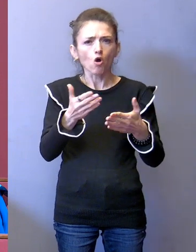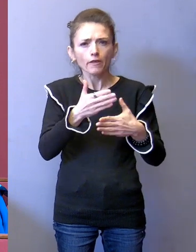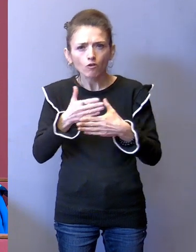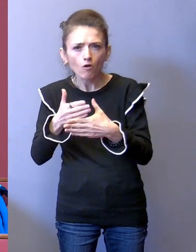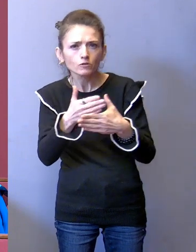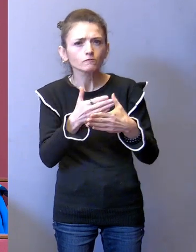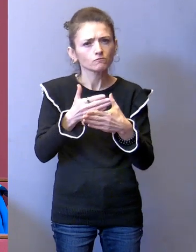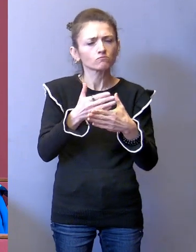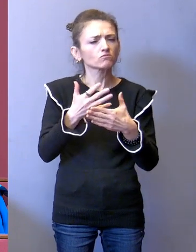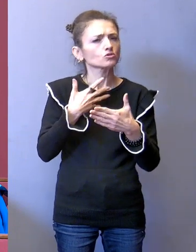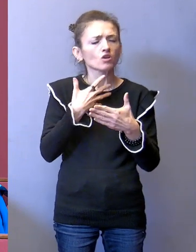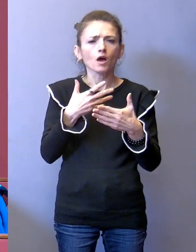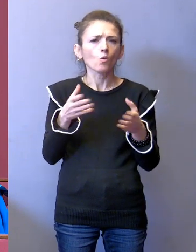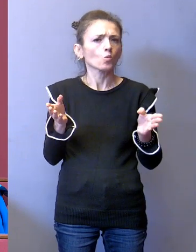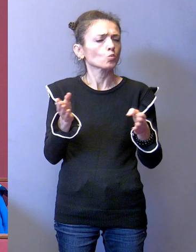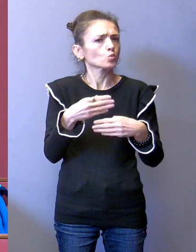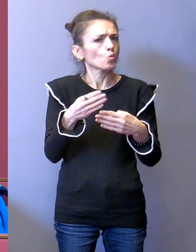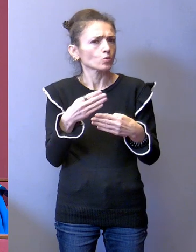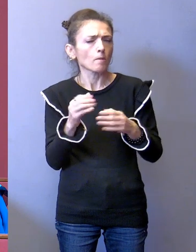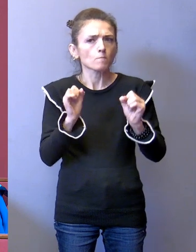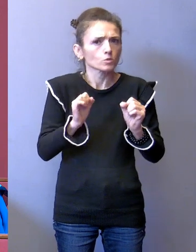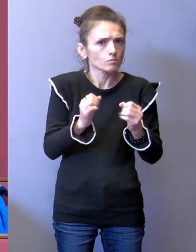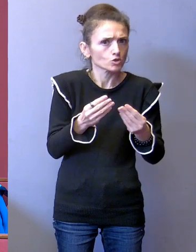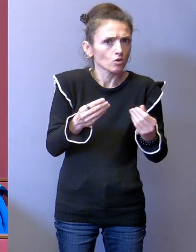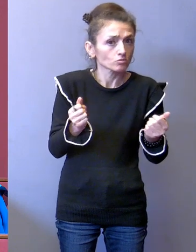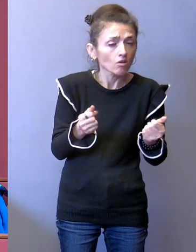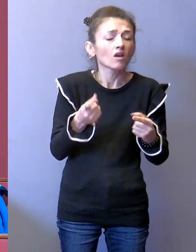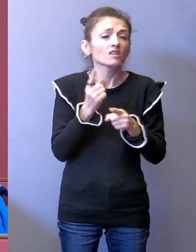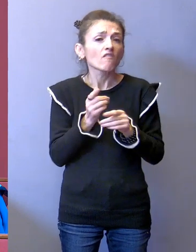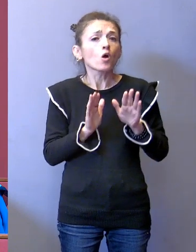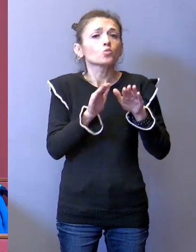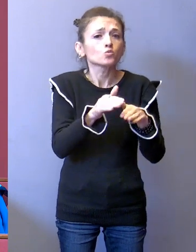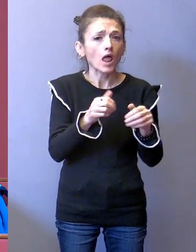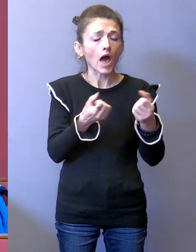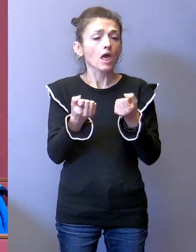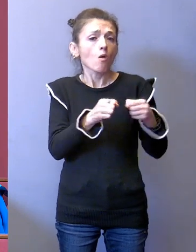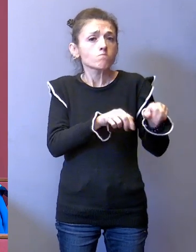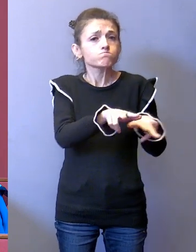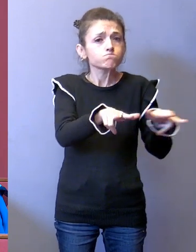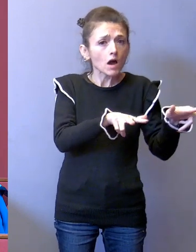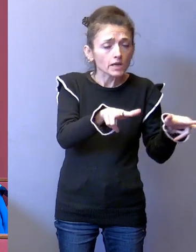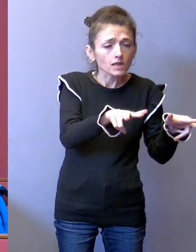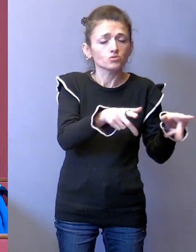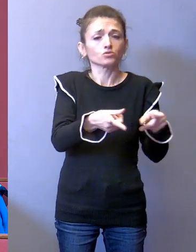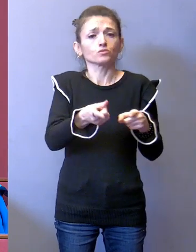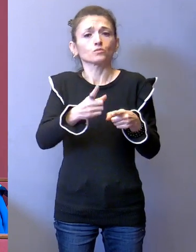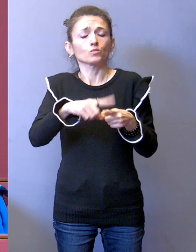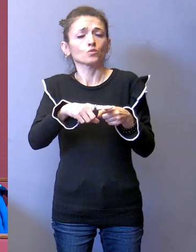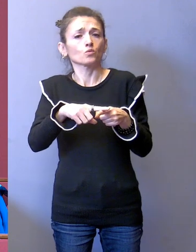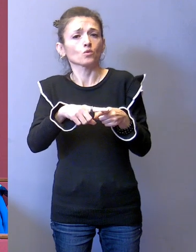c'è possibile per tutti che c'è tutelino ovviamente parcheggi la la visibilità